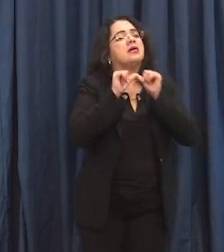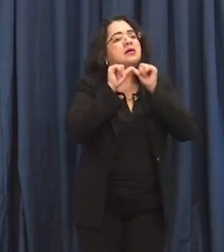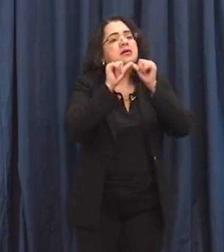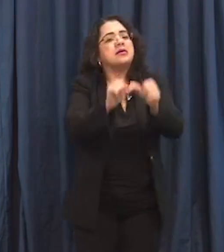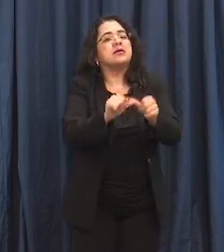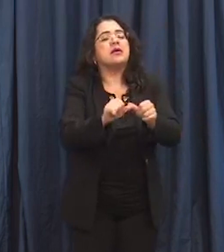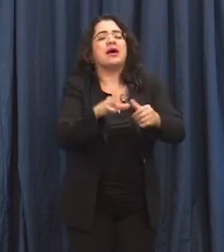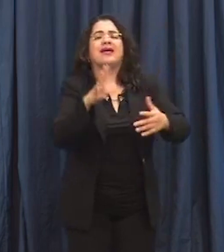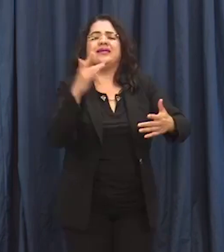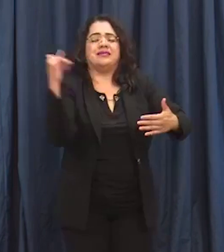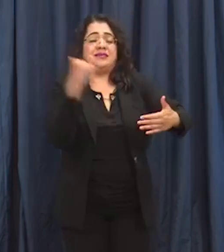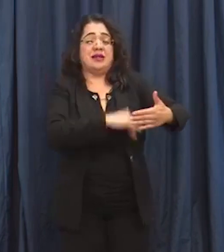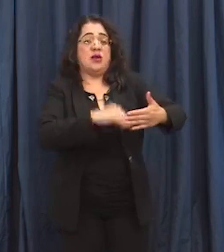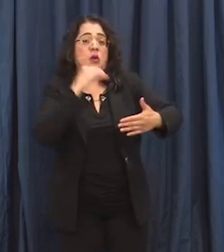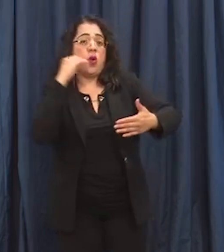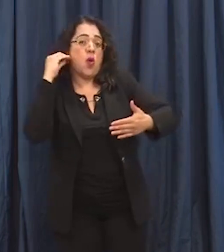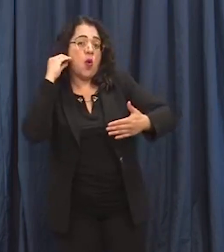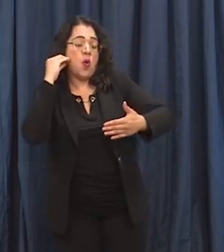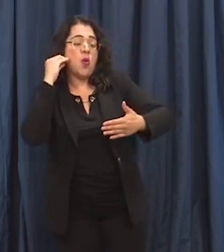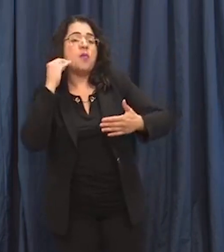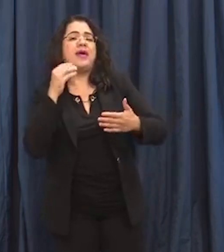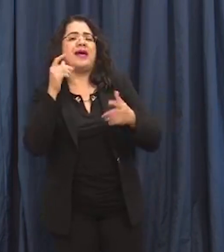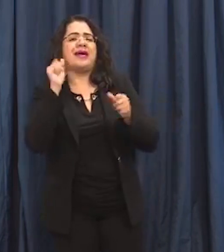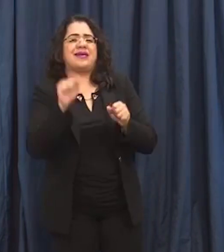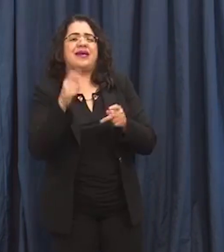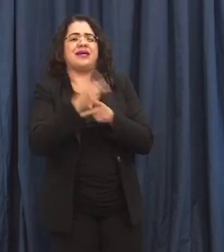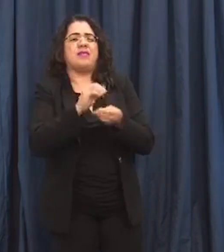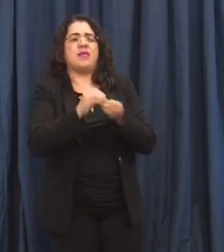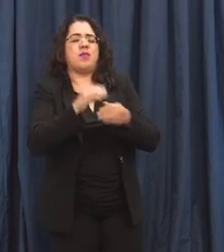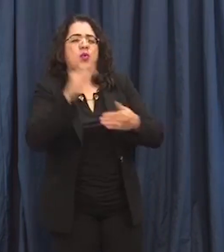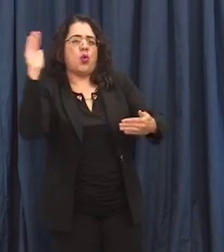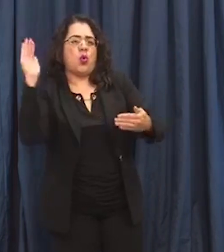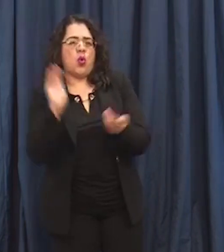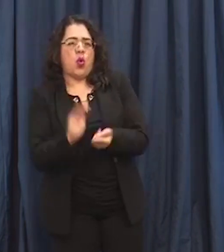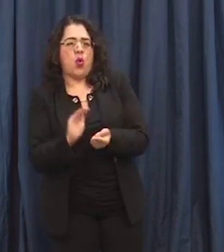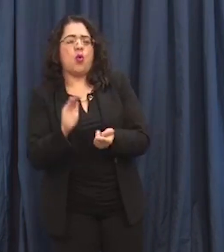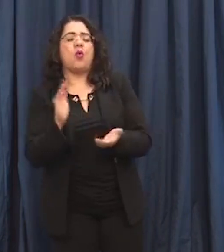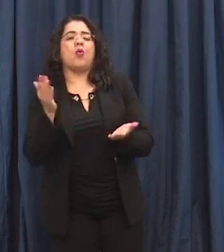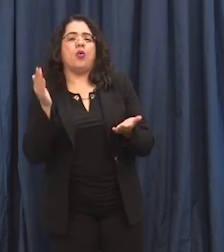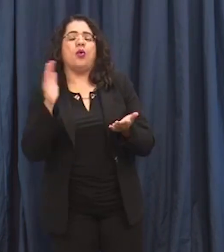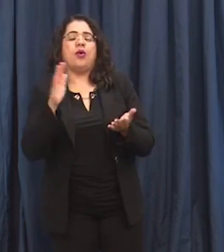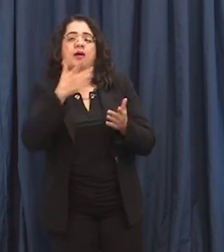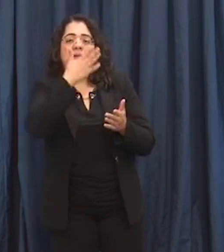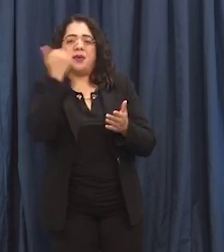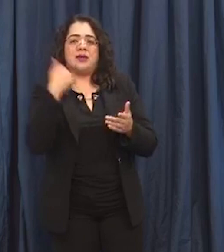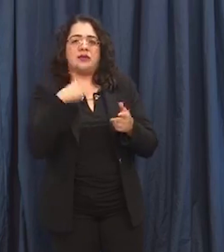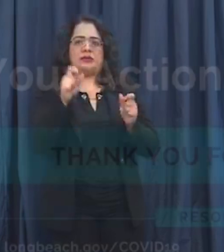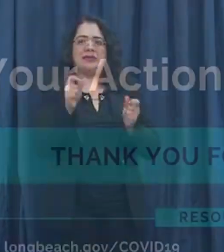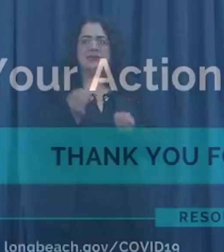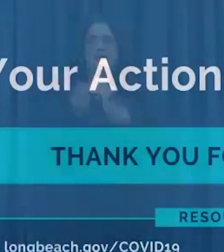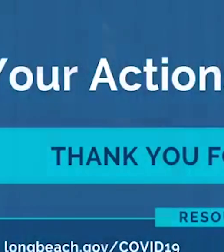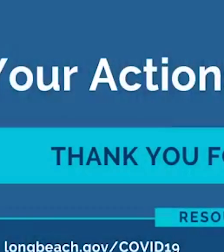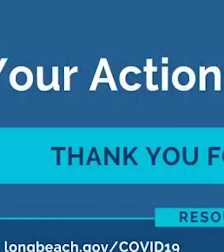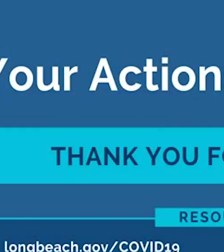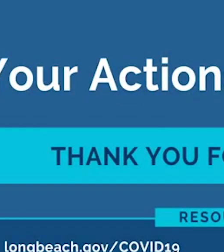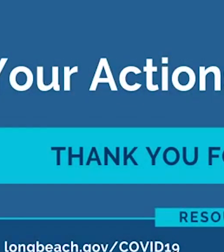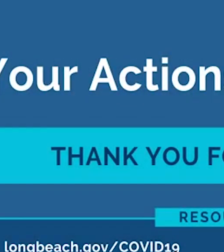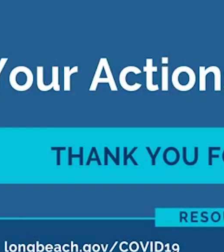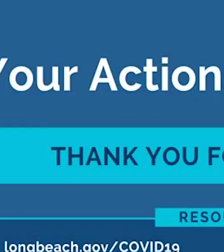el hogar y el uso de la capacidad dentro del sistema de prestación de atención médica para brindar atención a los